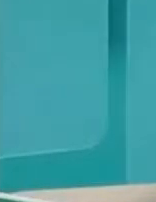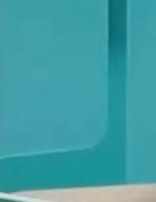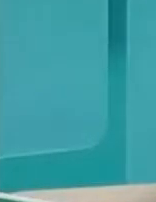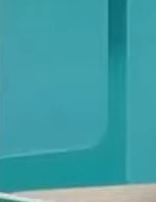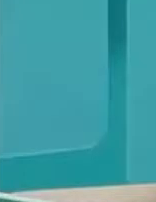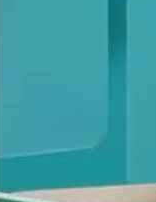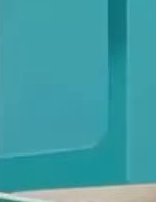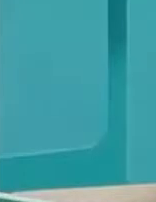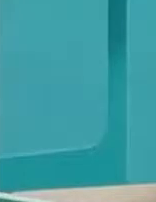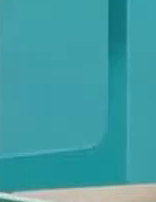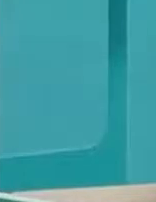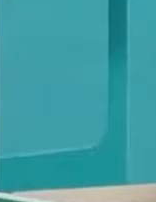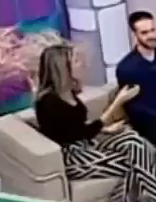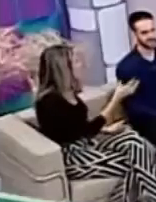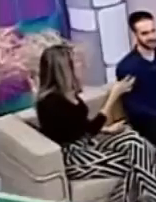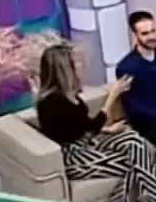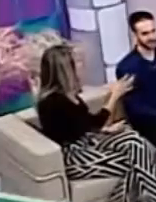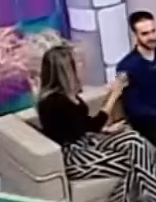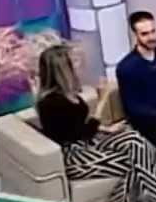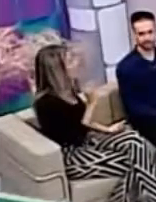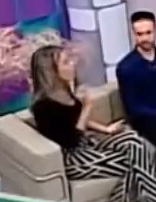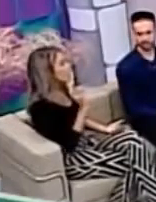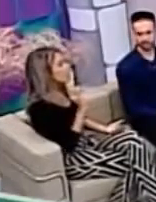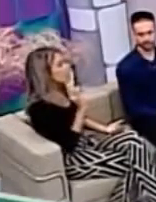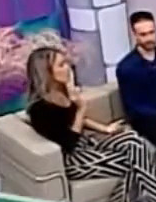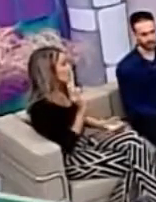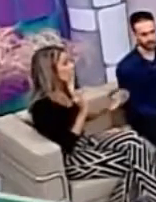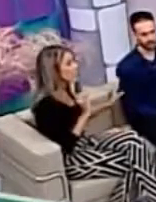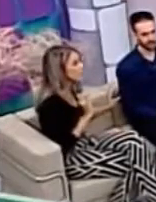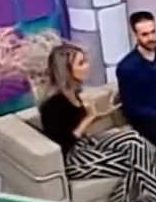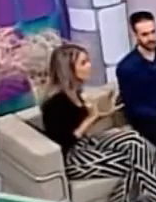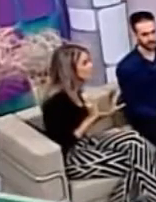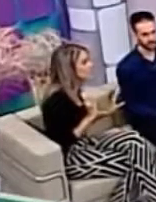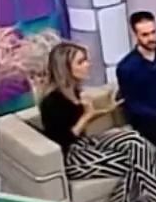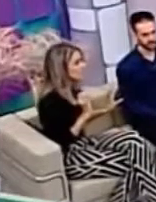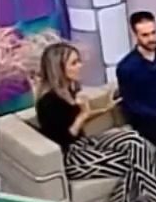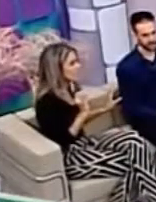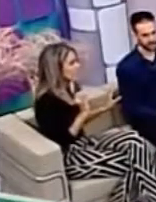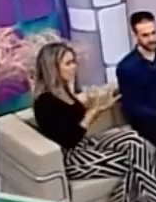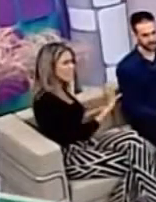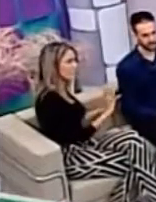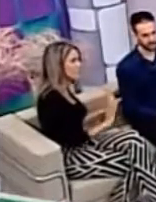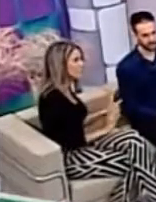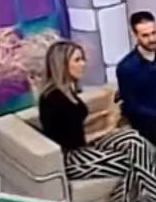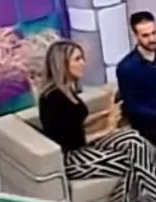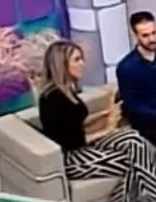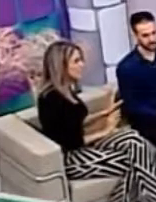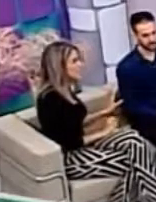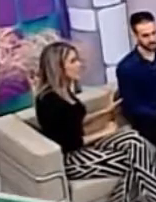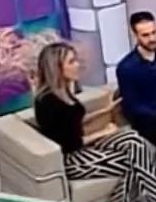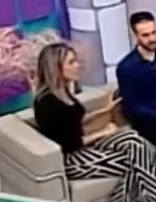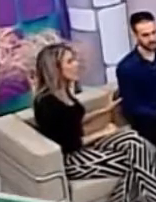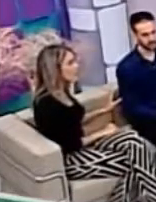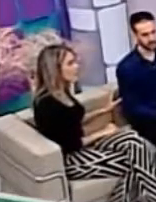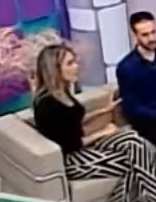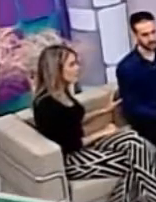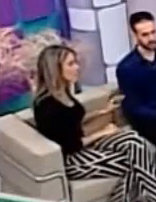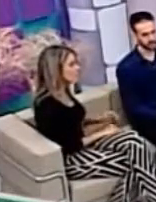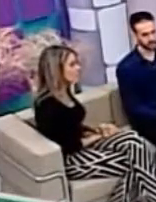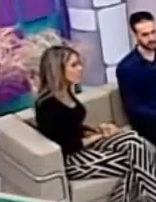o surdo, às vezes, ele pode criar uma fórmula que vai curar o câncer. Poxa, por que não ele? Por que não investir nele, né? Só para